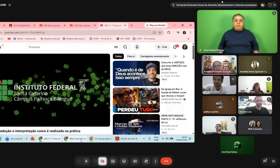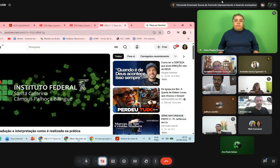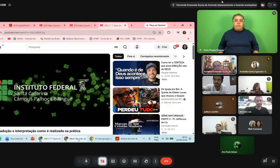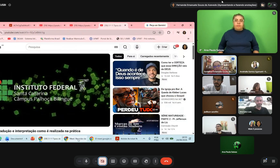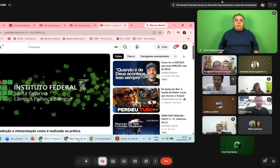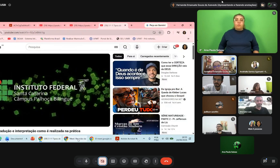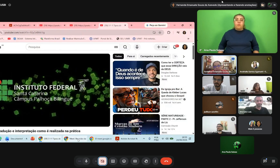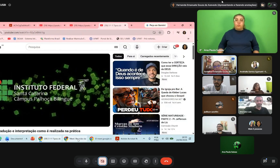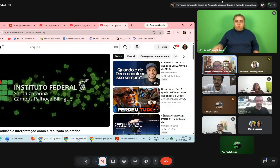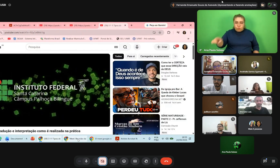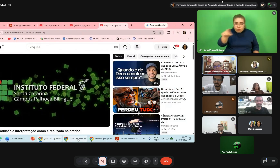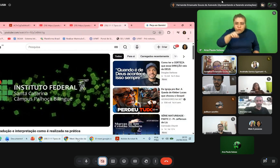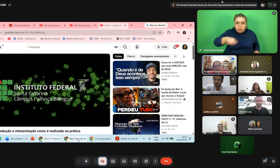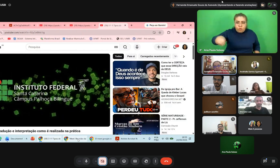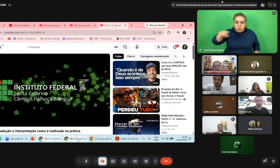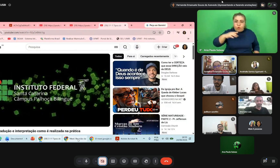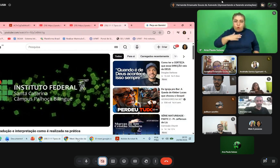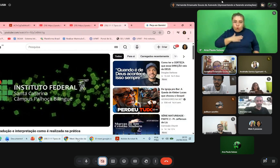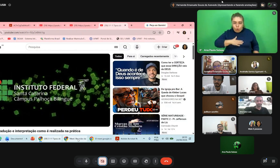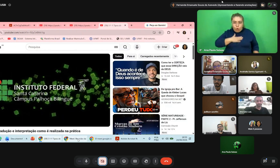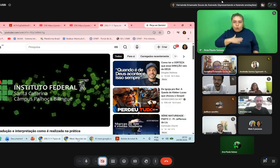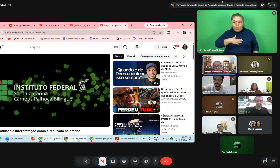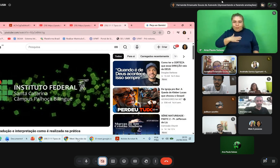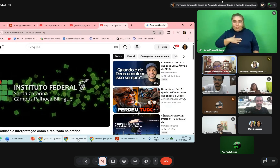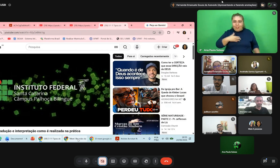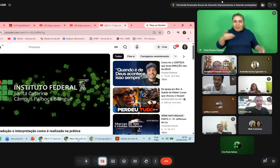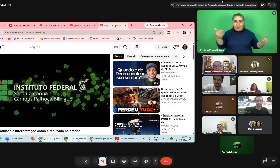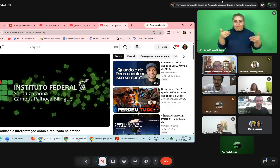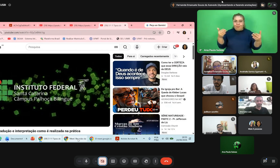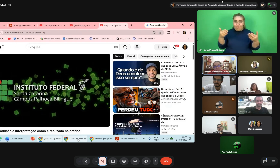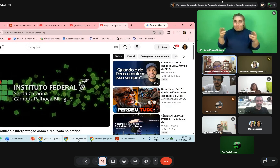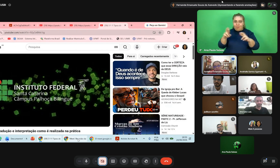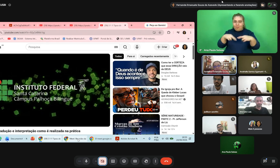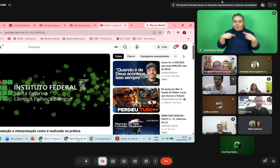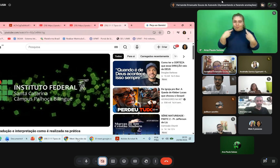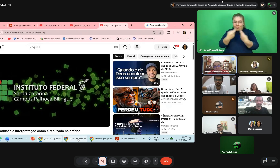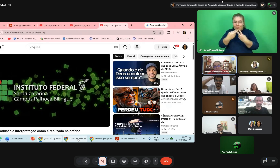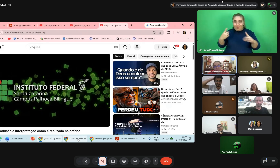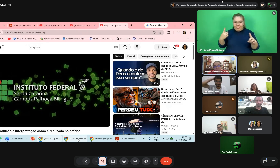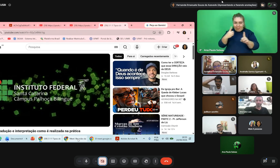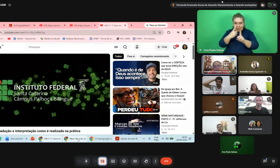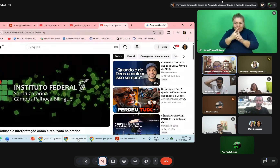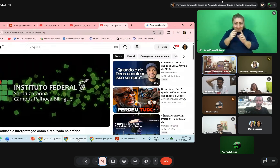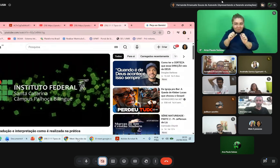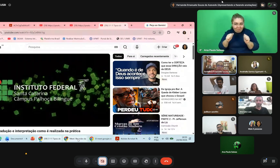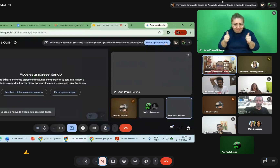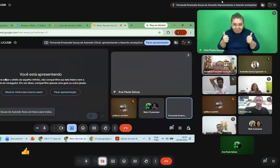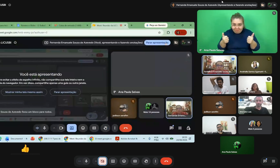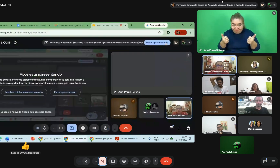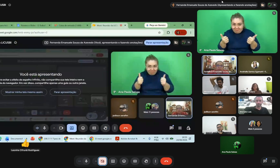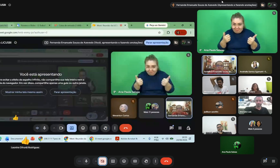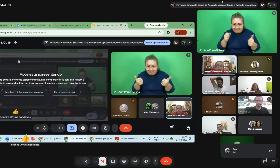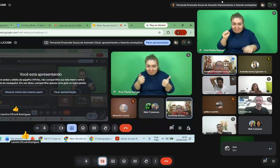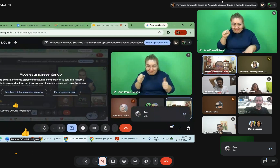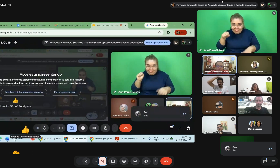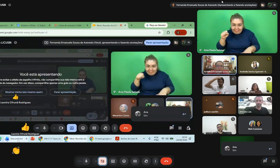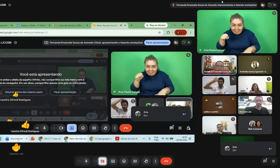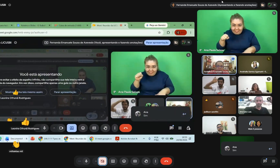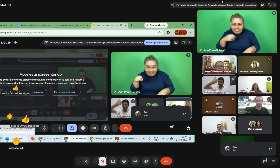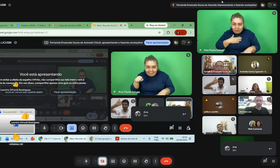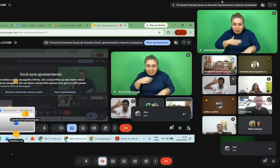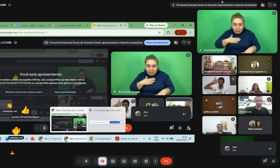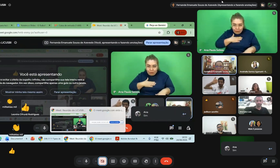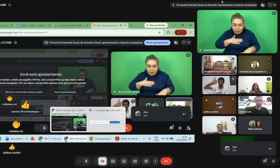E aí, gostaram do nosso encontro hoje? E aí, deixa eu voltar aqui que o texto não está querendo